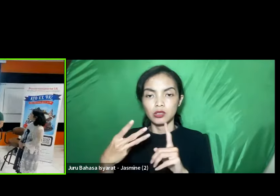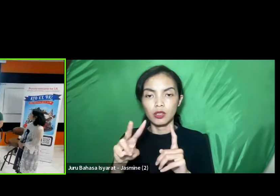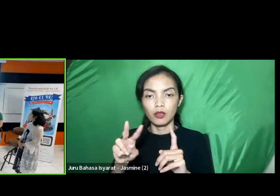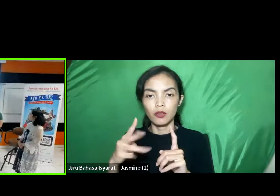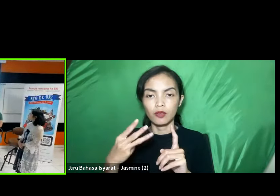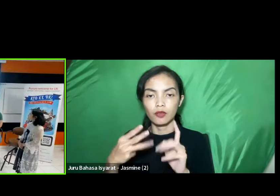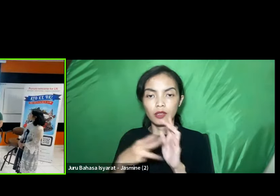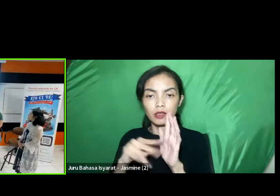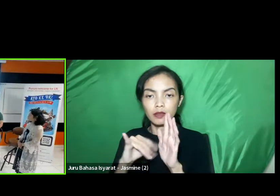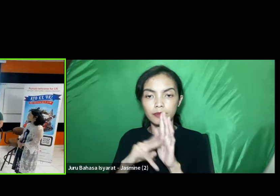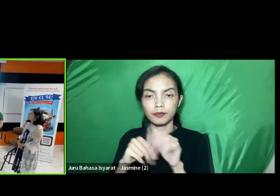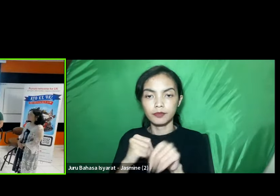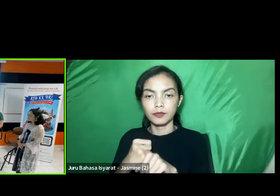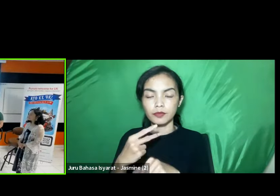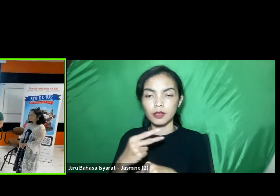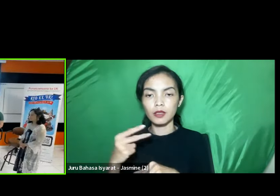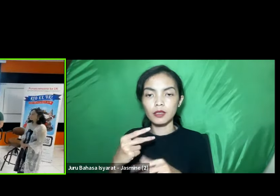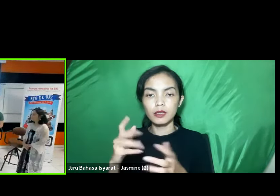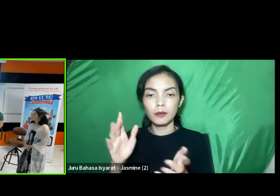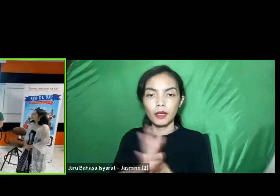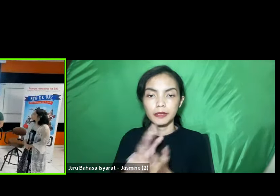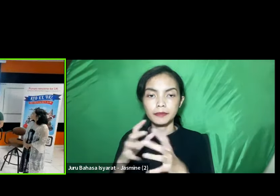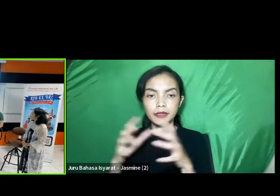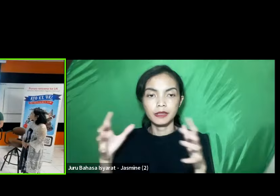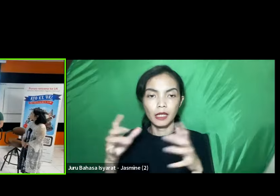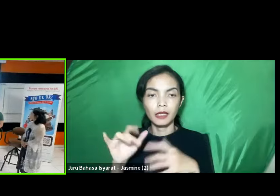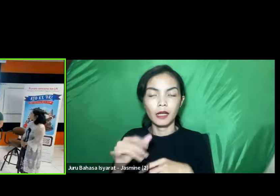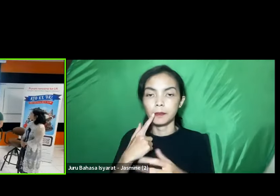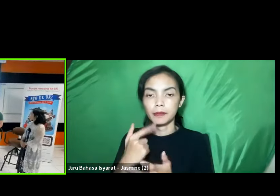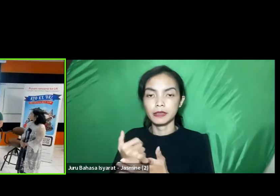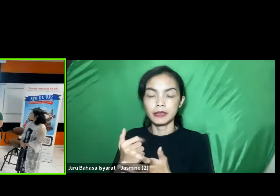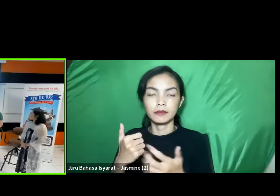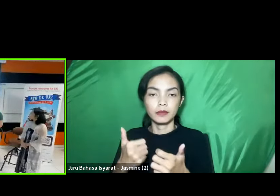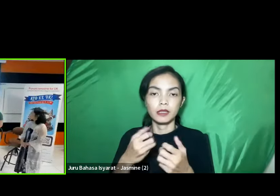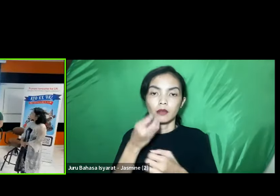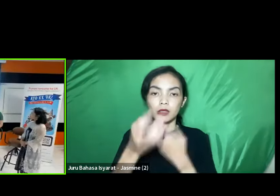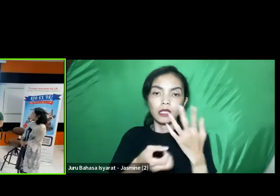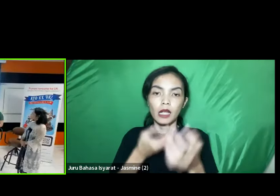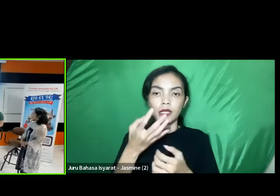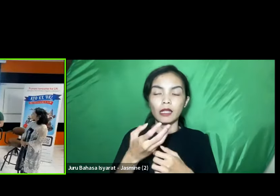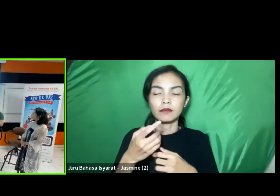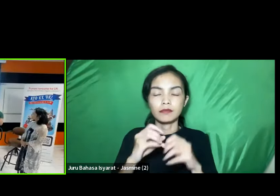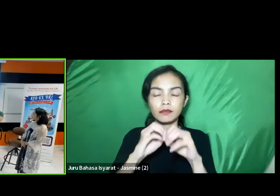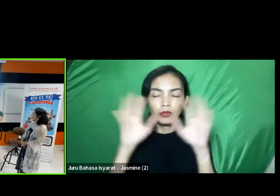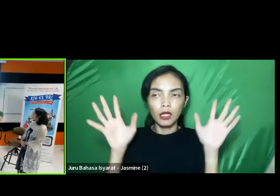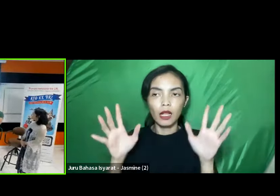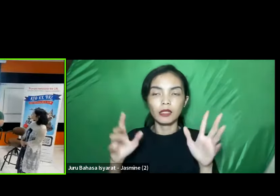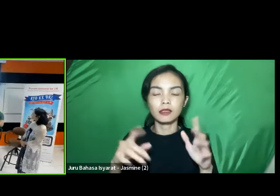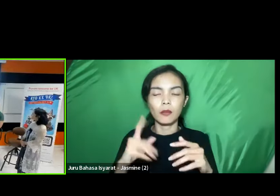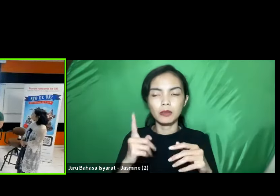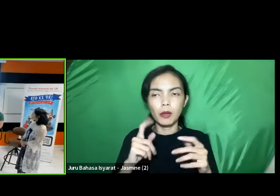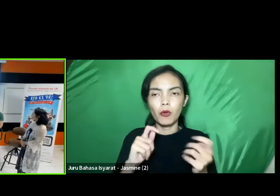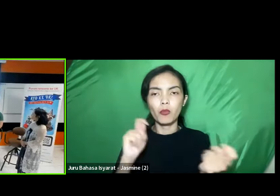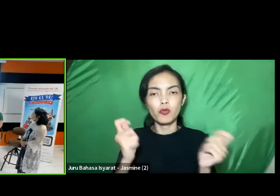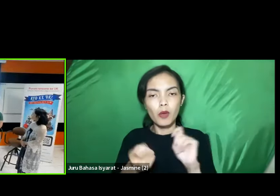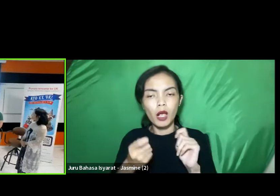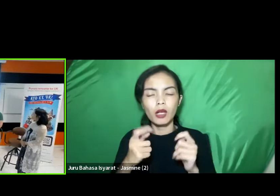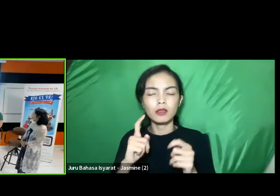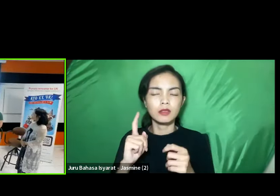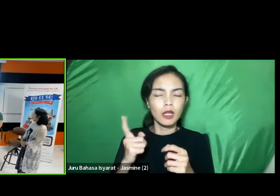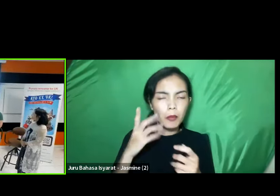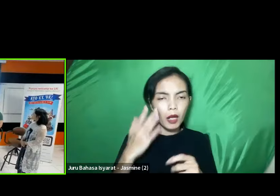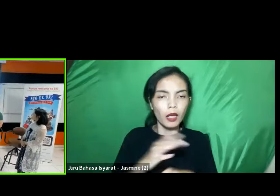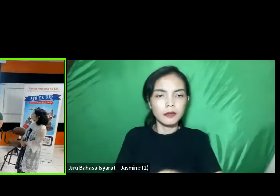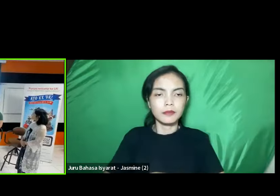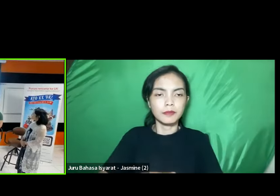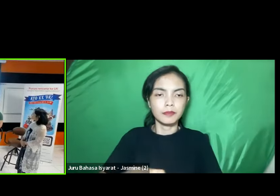masih cukup besarlah gitu selama ya sama kalian bisa memberikan alur yang jelas diantara itu terus juga S1 Kan